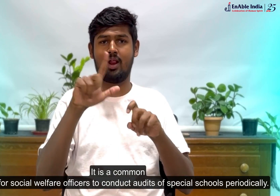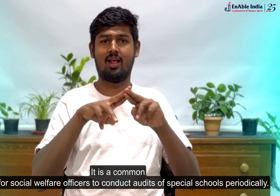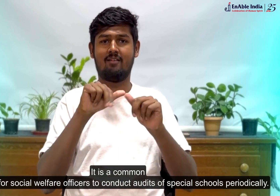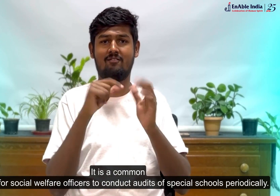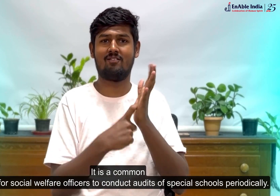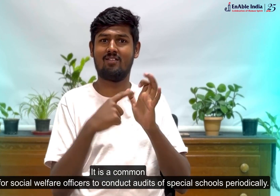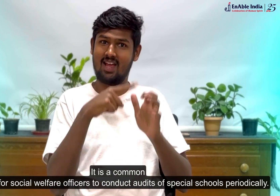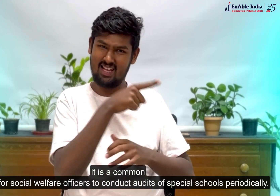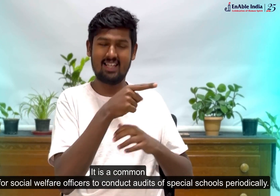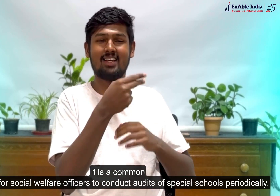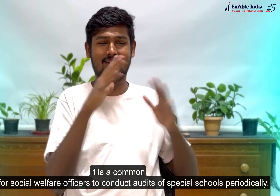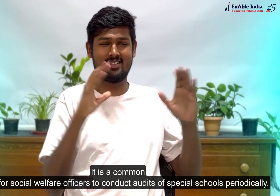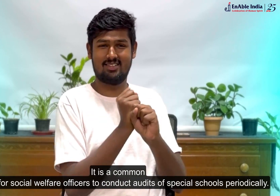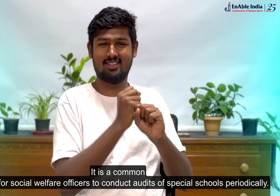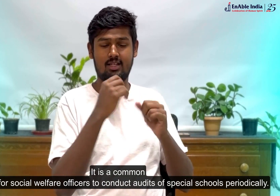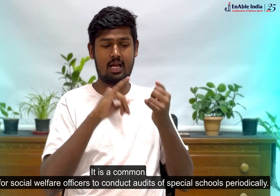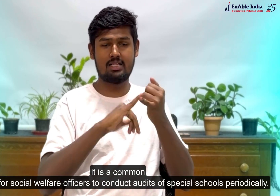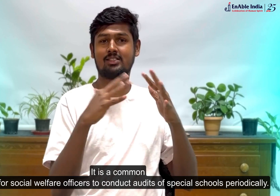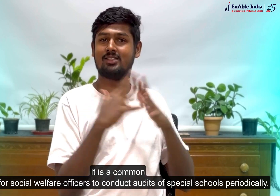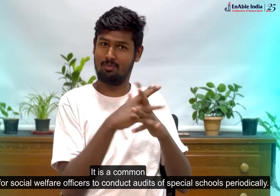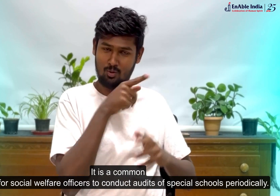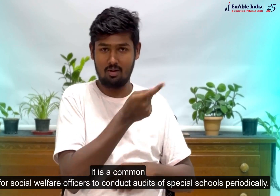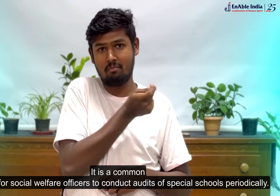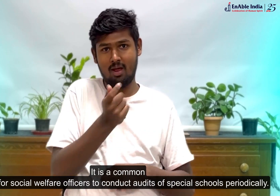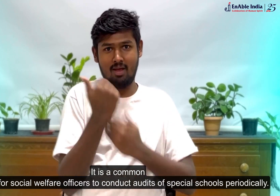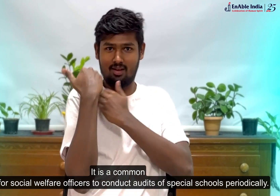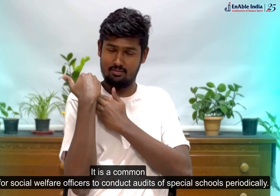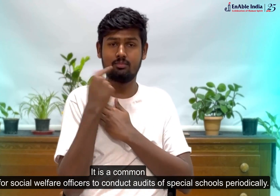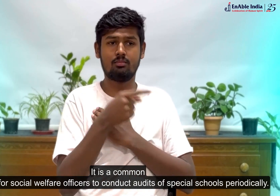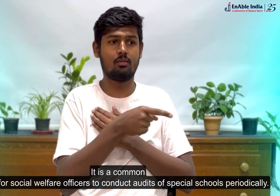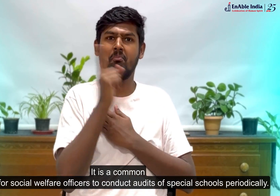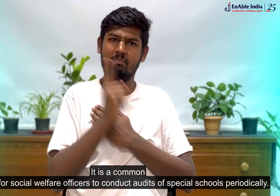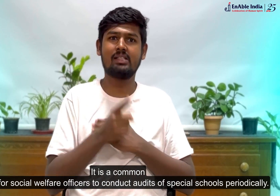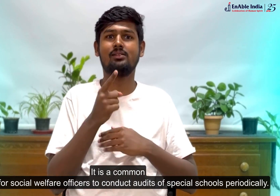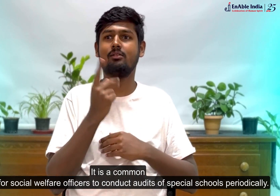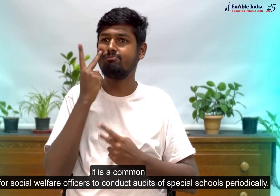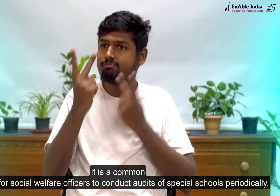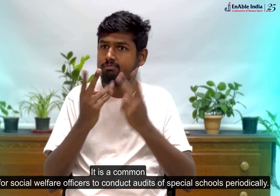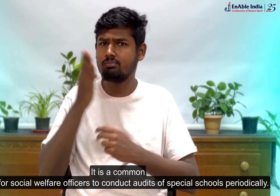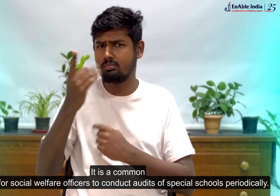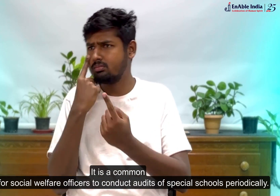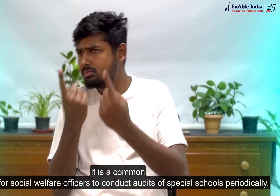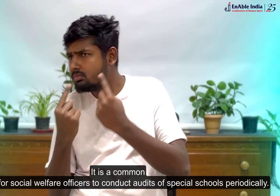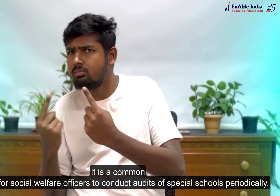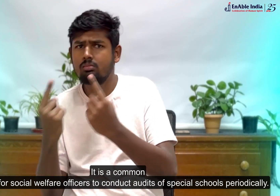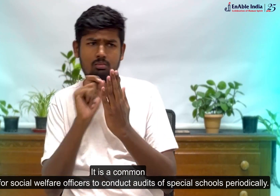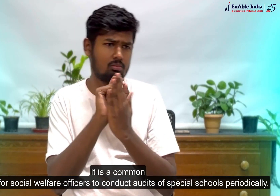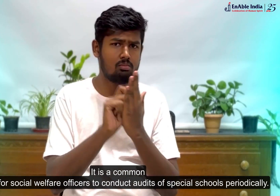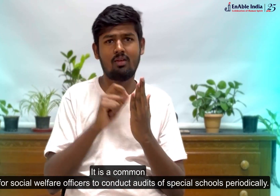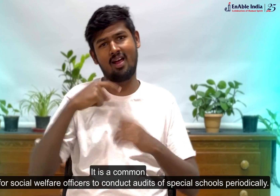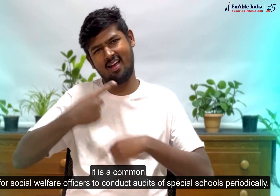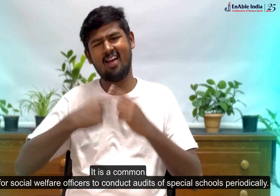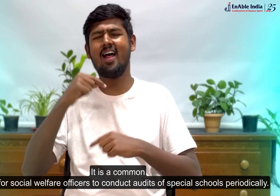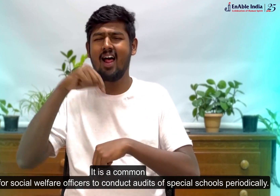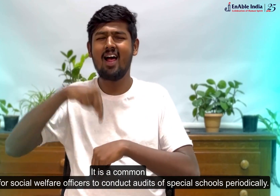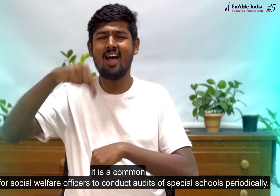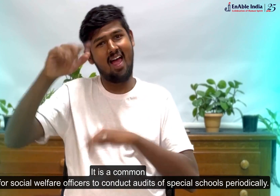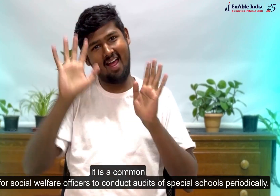है। ऐसे ही एक यात्रा के दौरान अधिकारी एक बधिर शिक्षक को सांकेतिक भाषा के माध्यम से पढ़ाते हुए